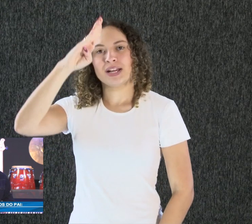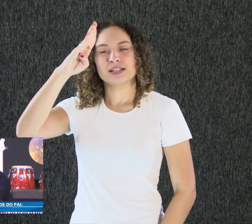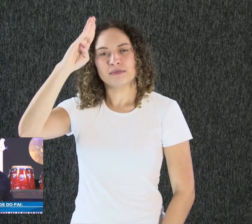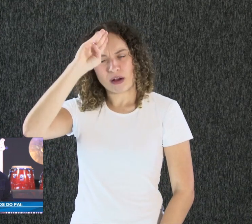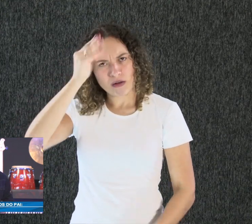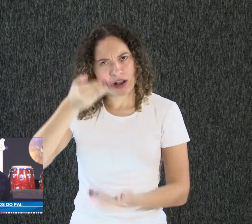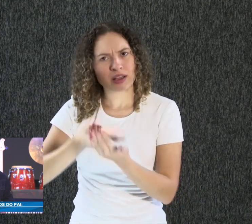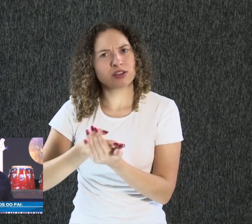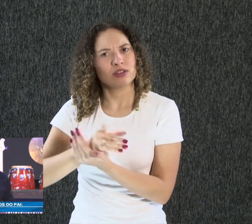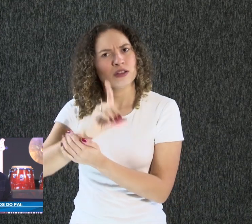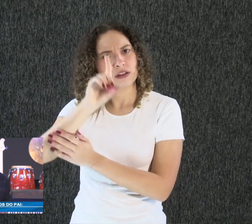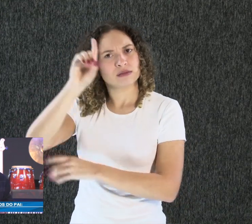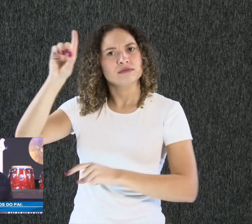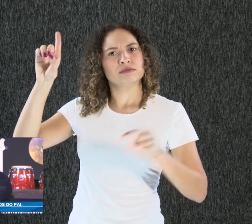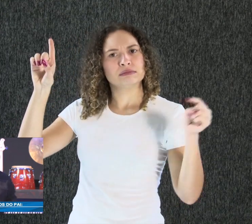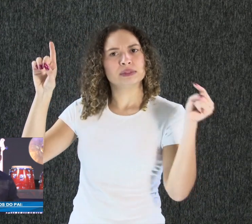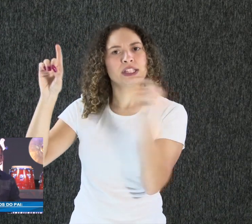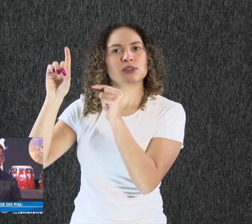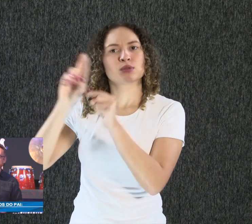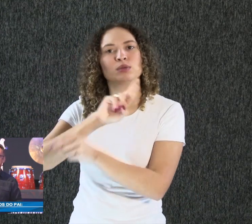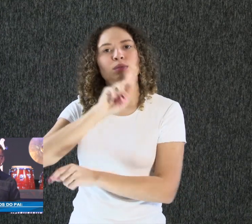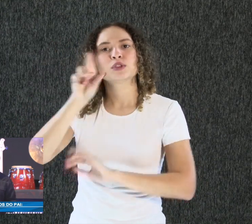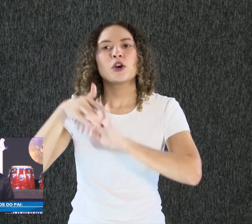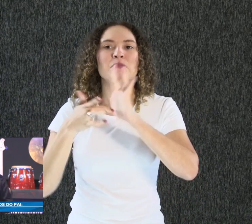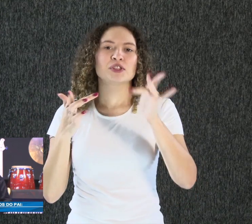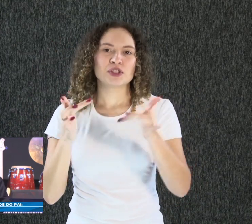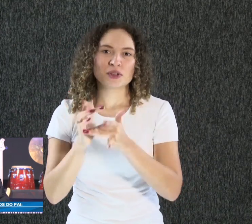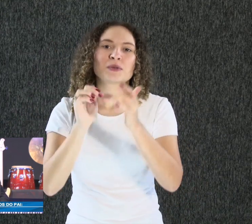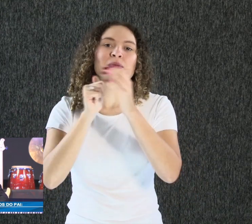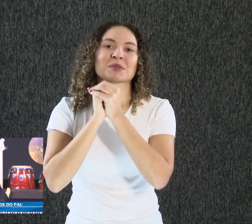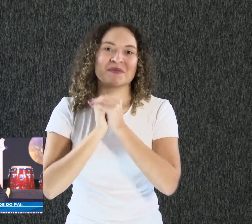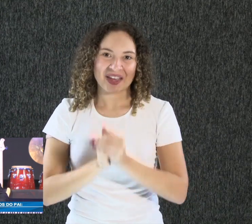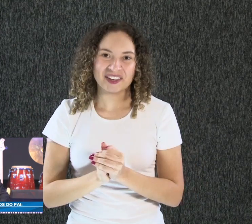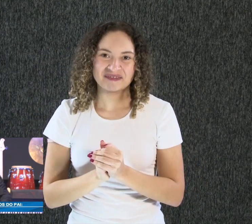sua vida. Creia nisso, em nome de Jesus.